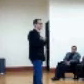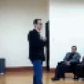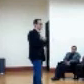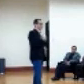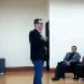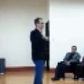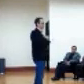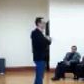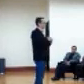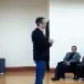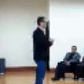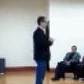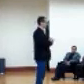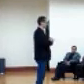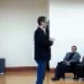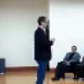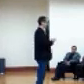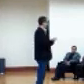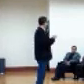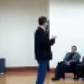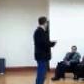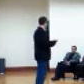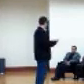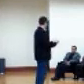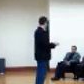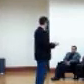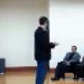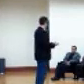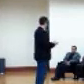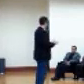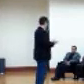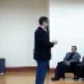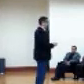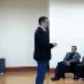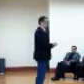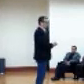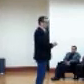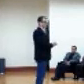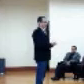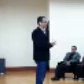estudiantes que cada vez parece que están siendo más.